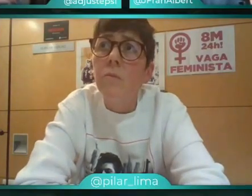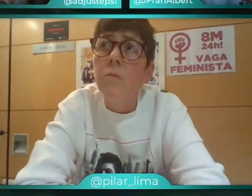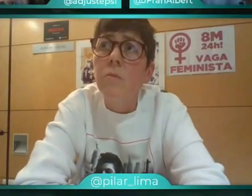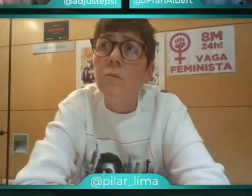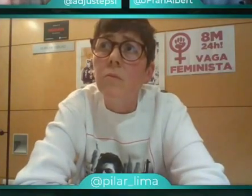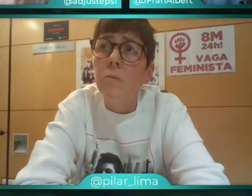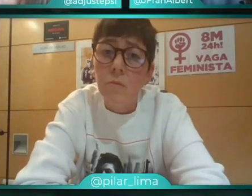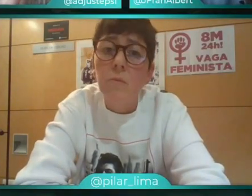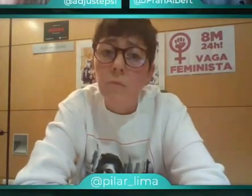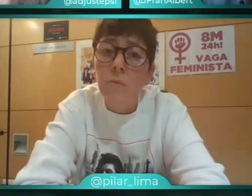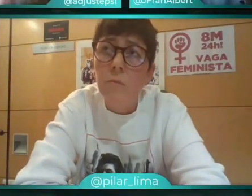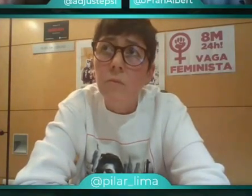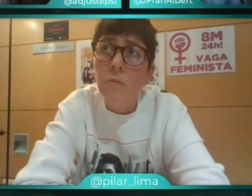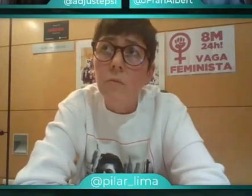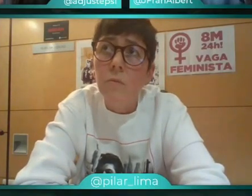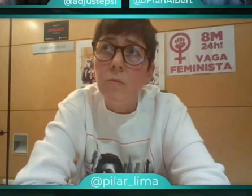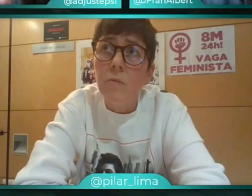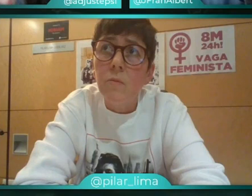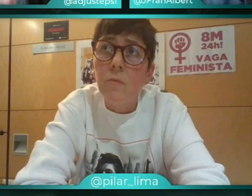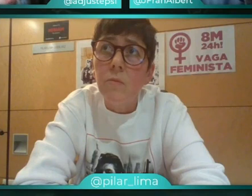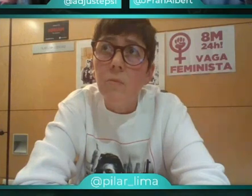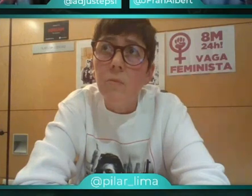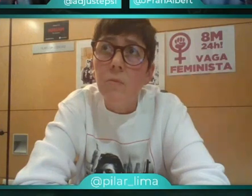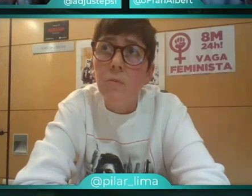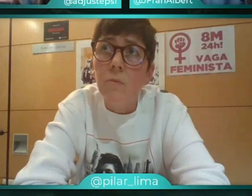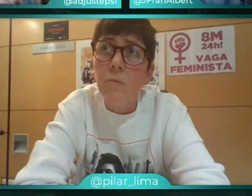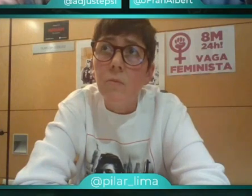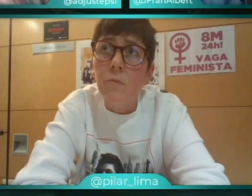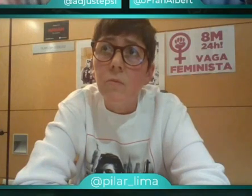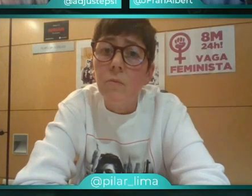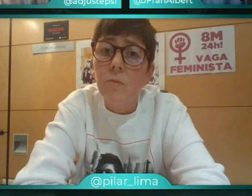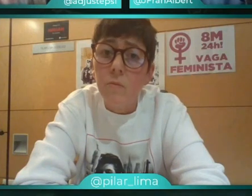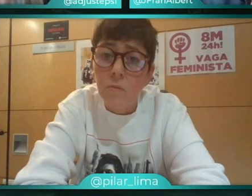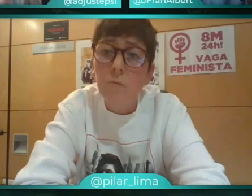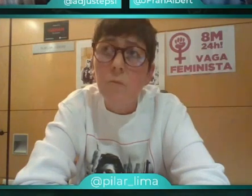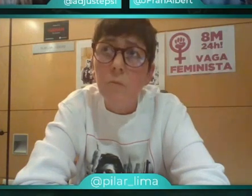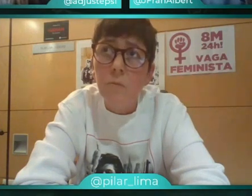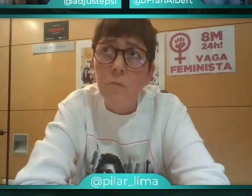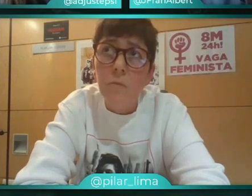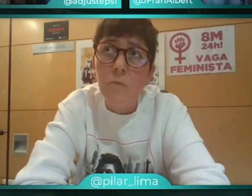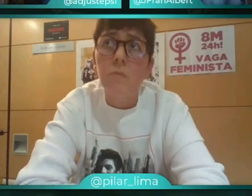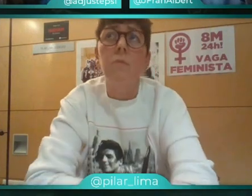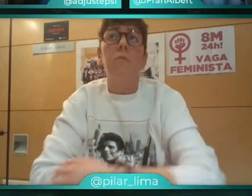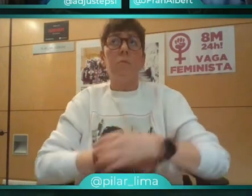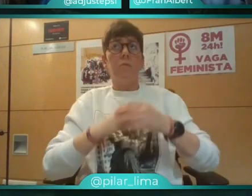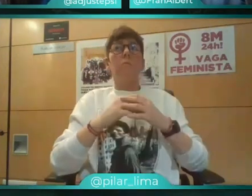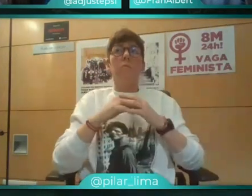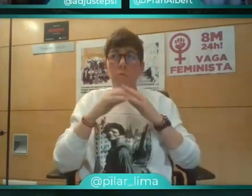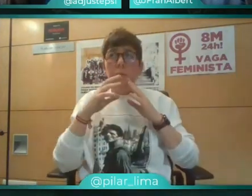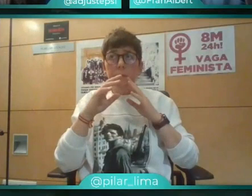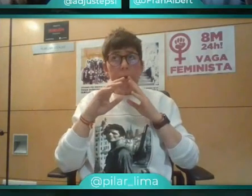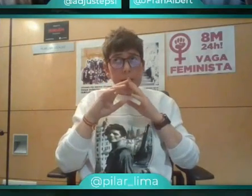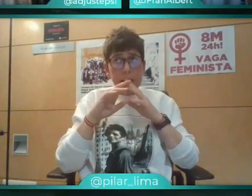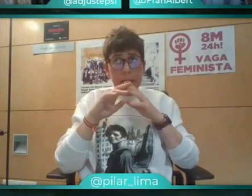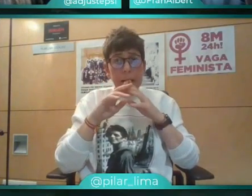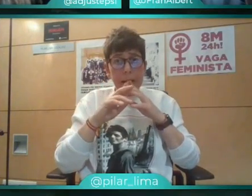te salen con el rollo de la libertad y el rollo de que de que bueno de que ellos vienen ellos son los salvadores de la patria y al final no es más que